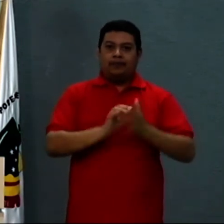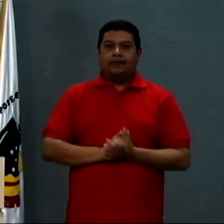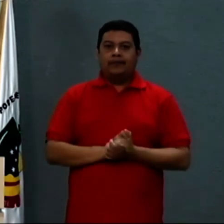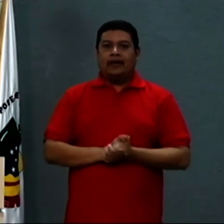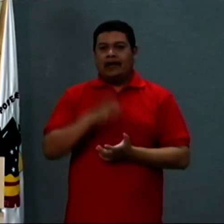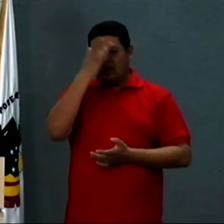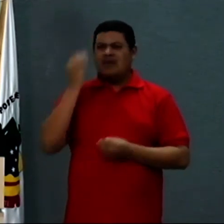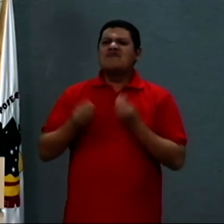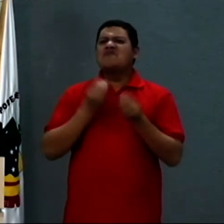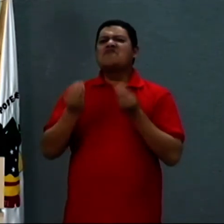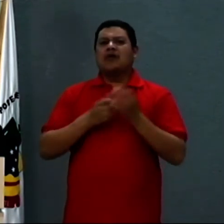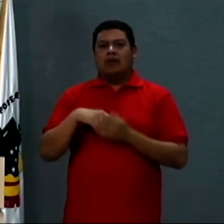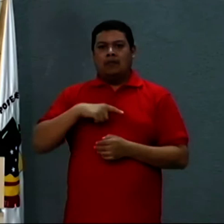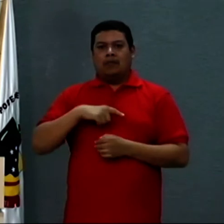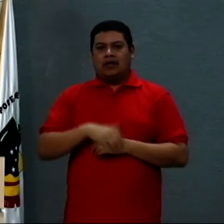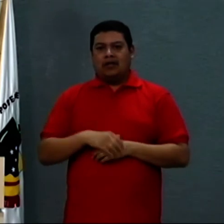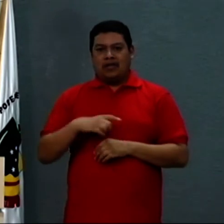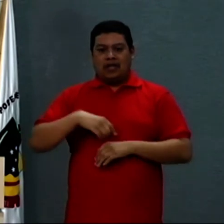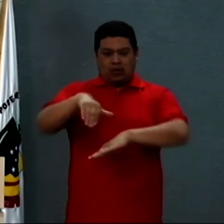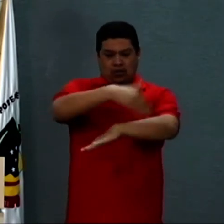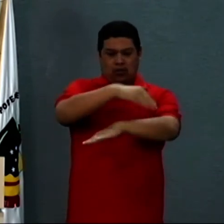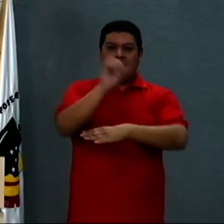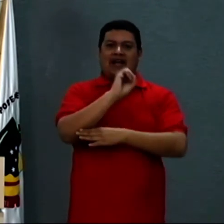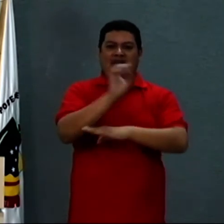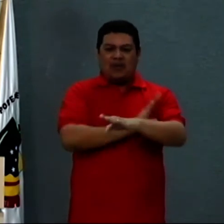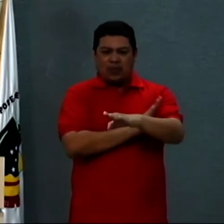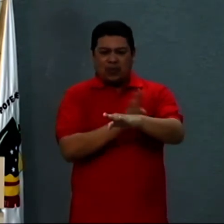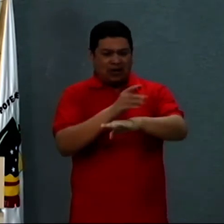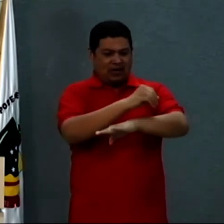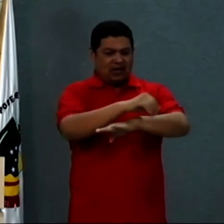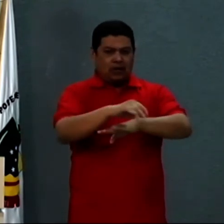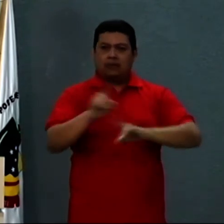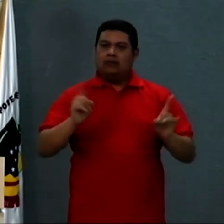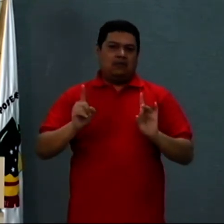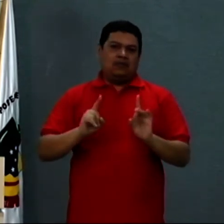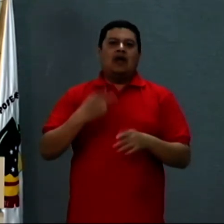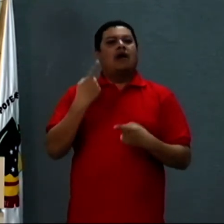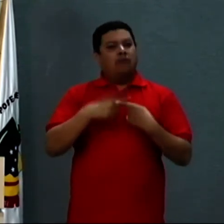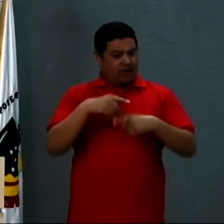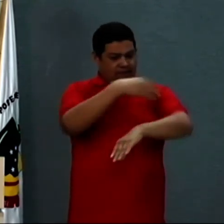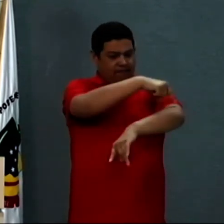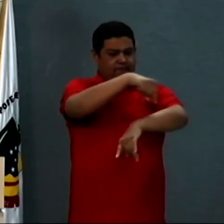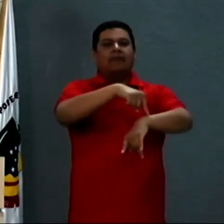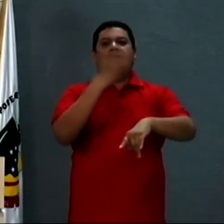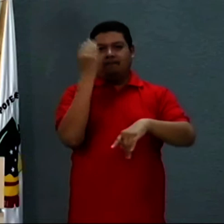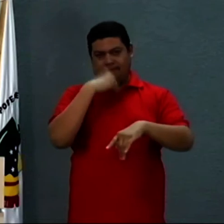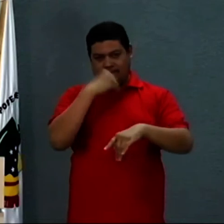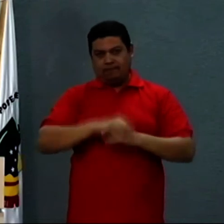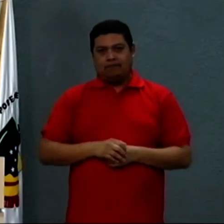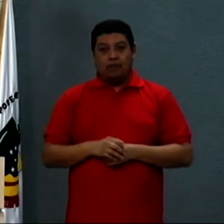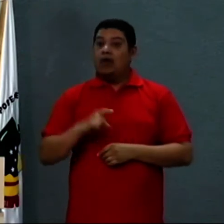alguém, mas aí é porque passa o veículo. Não, não é, tem lugar que nem sequer anda, pessoas estão farelando no geral. Então cabe aí ao nosso